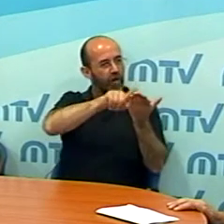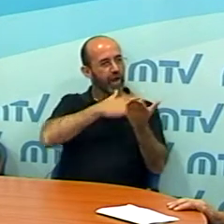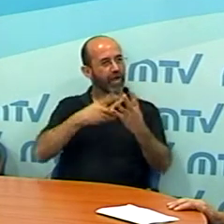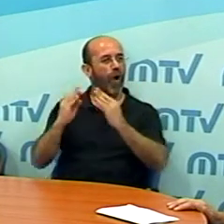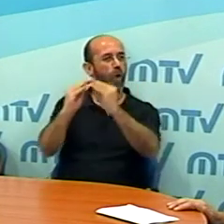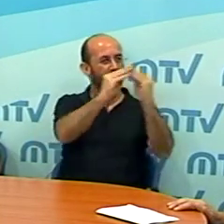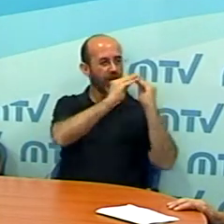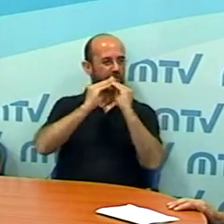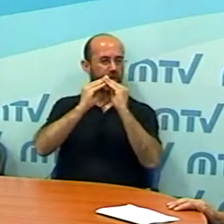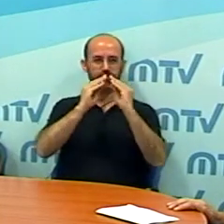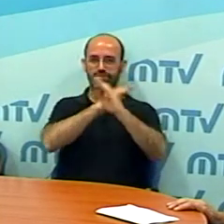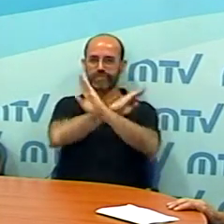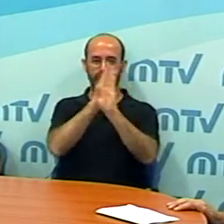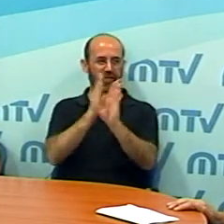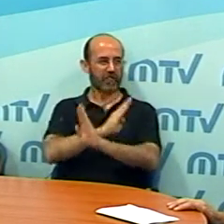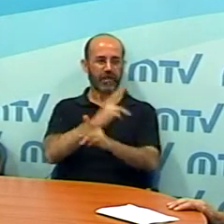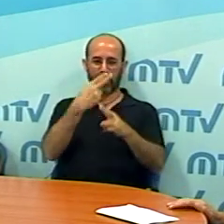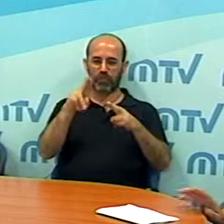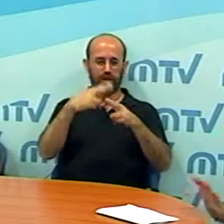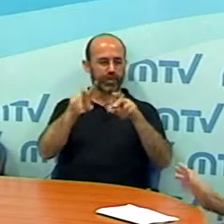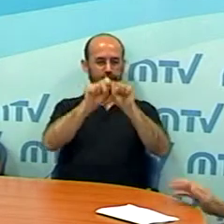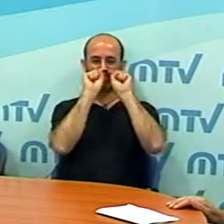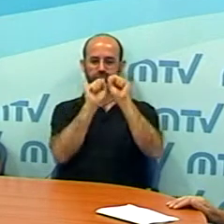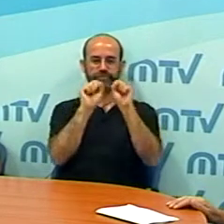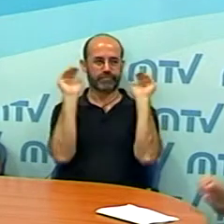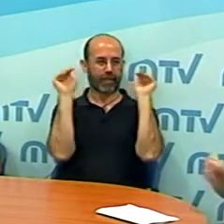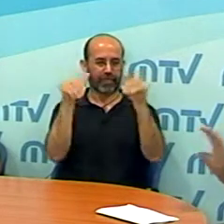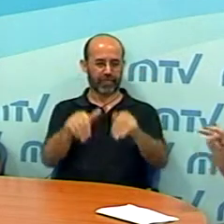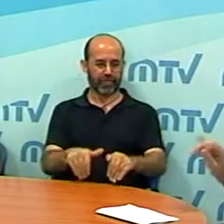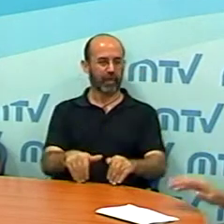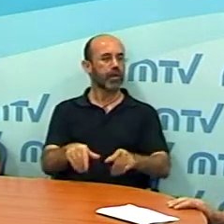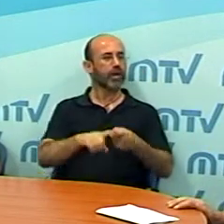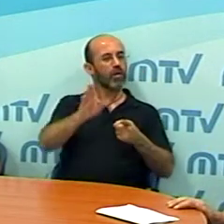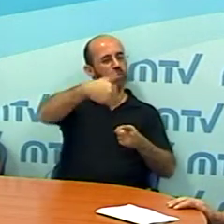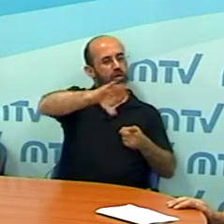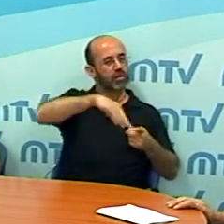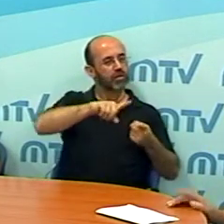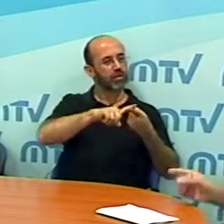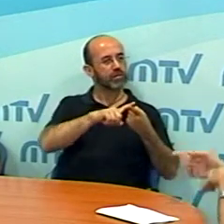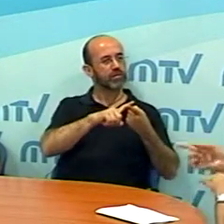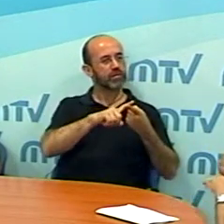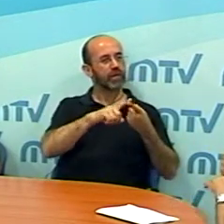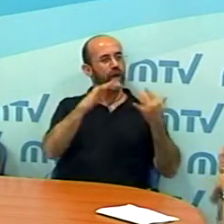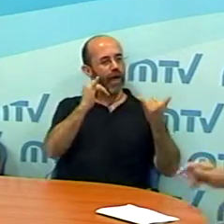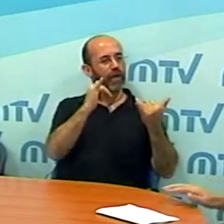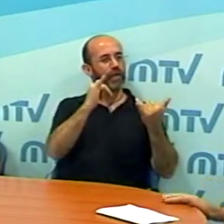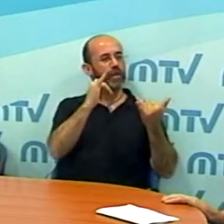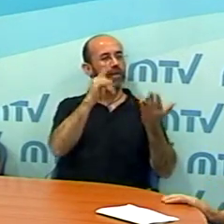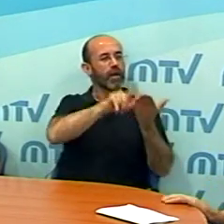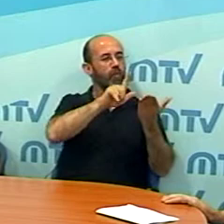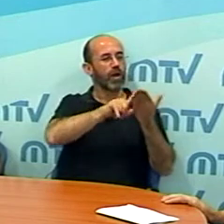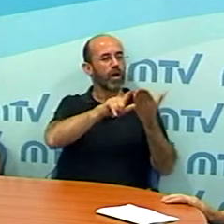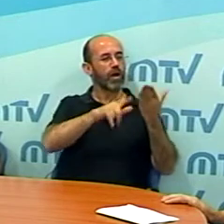y lamentablemente la política la rechazó, ustedes no tienen un lenguaje universal